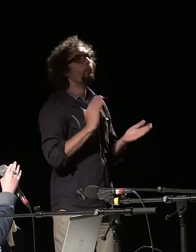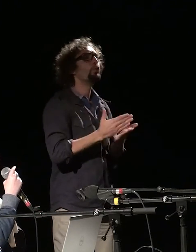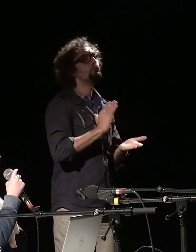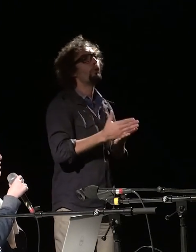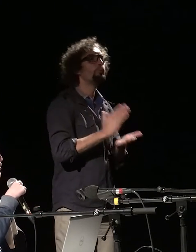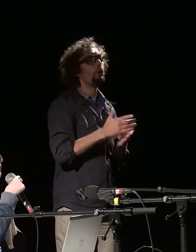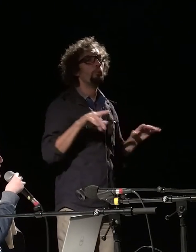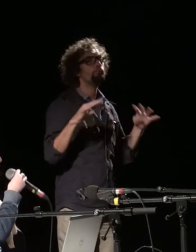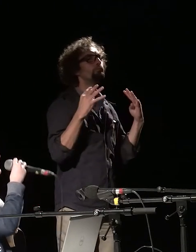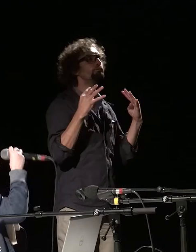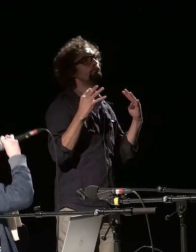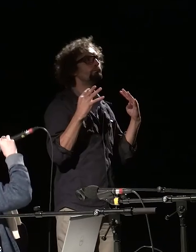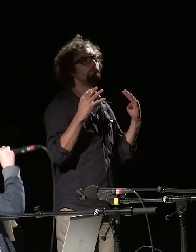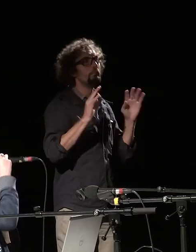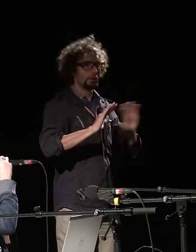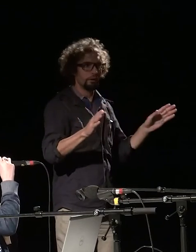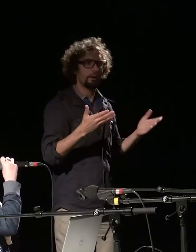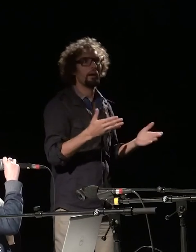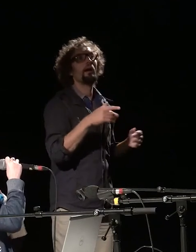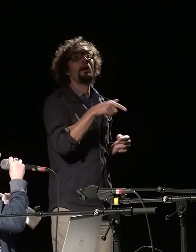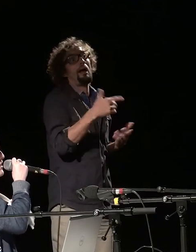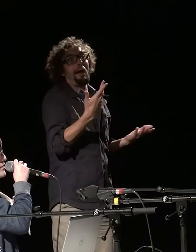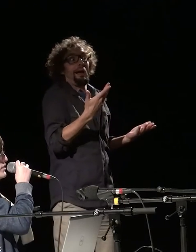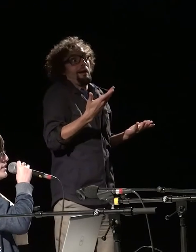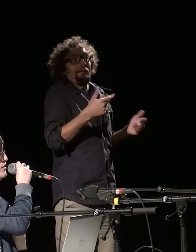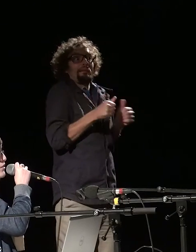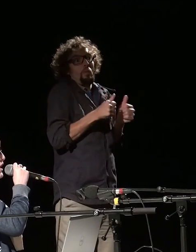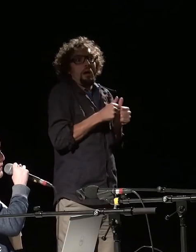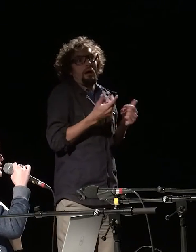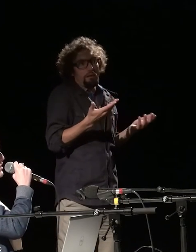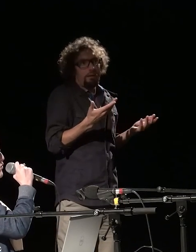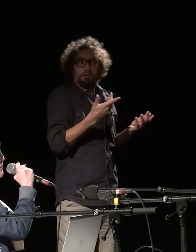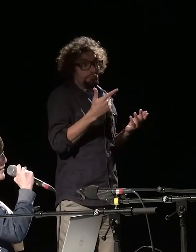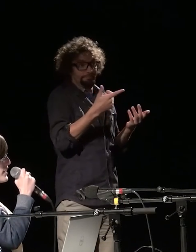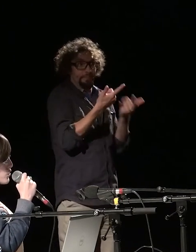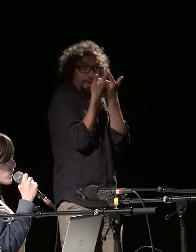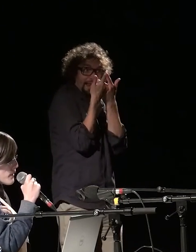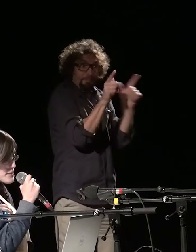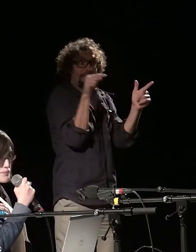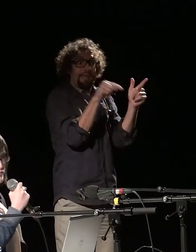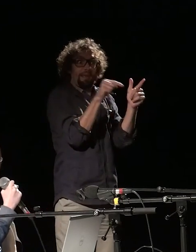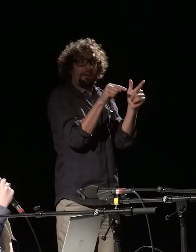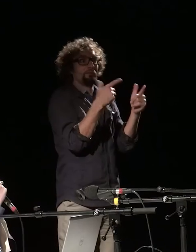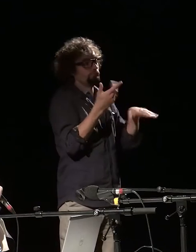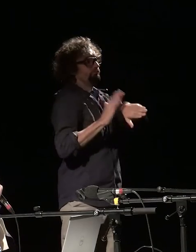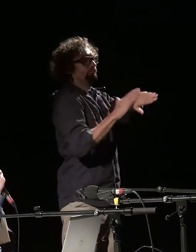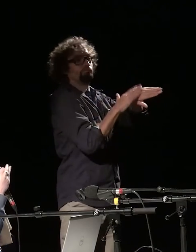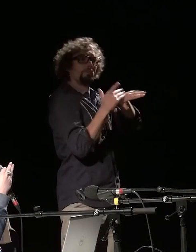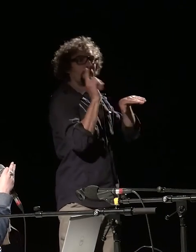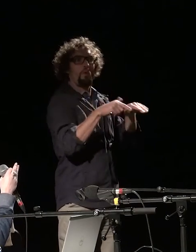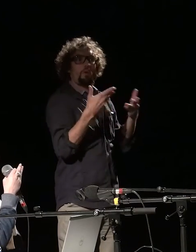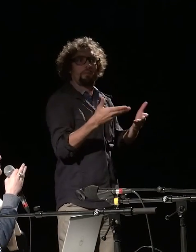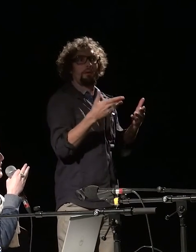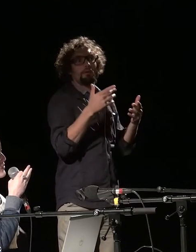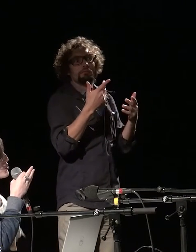ça, puisque le bien principal est la liberté, on va priver les gens de leur liberté. Ça,